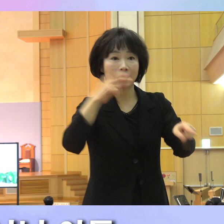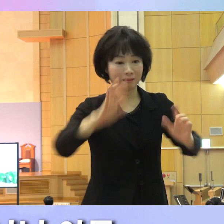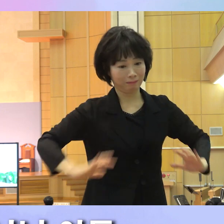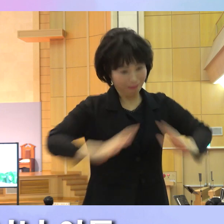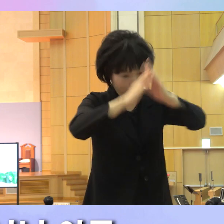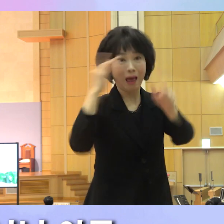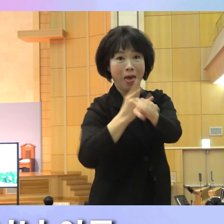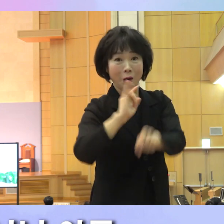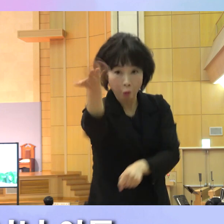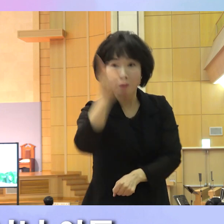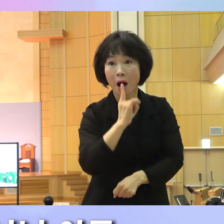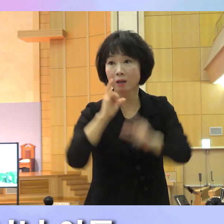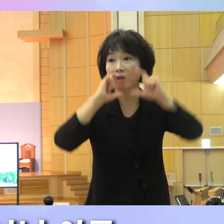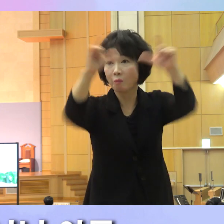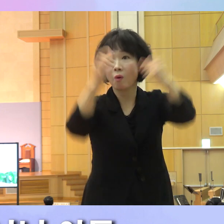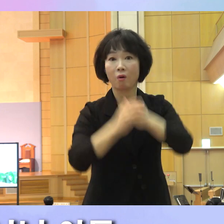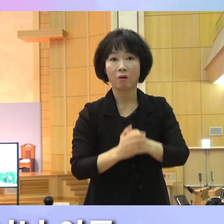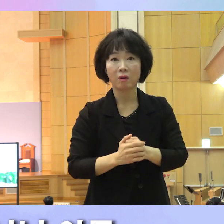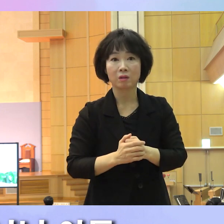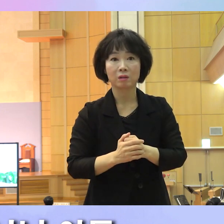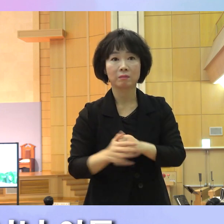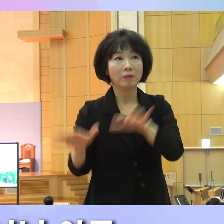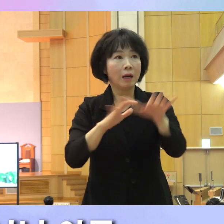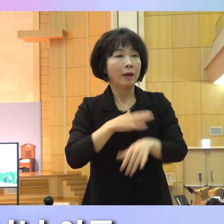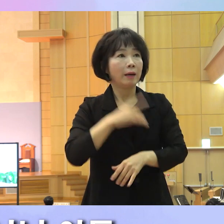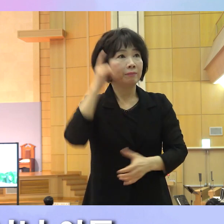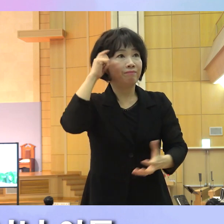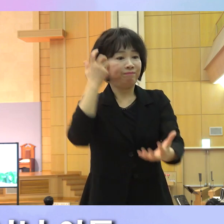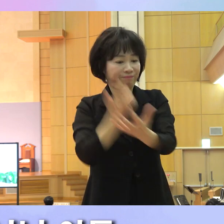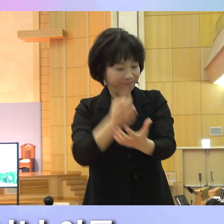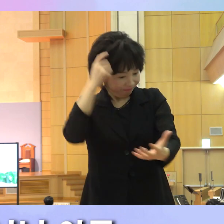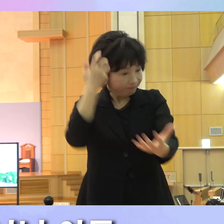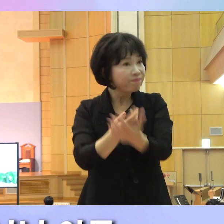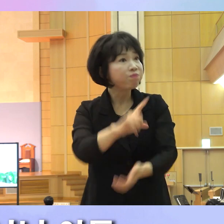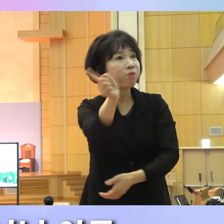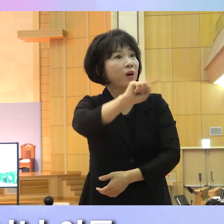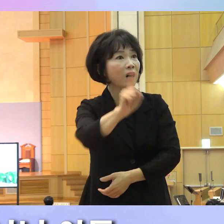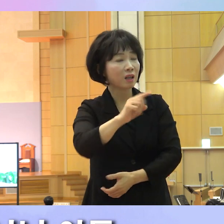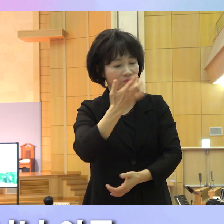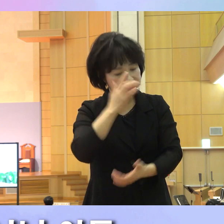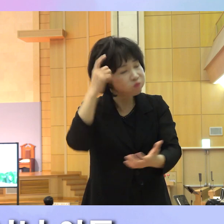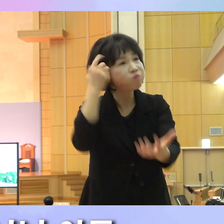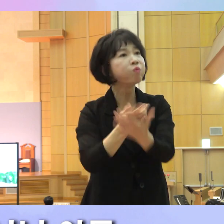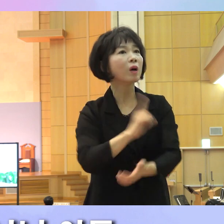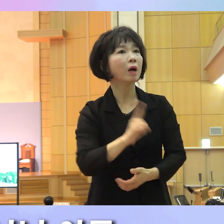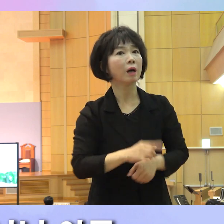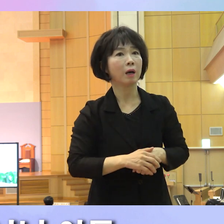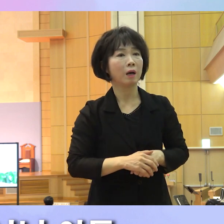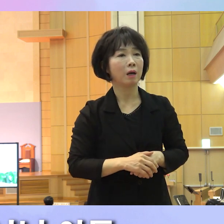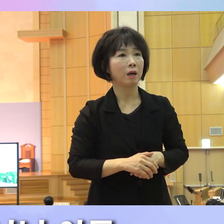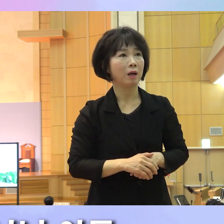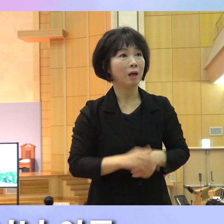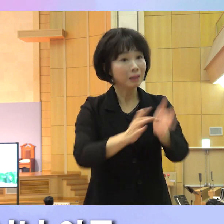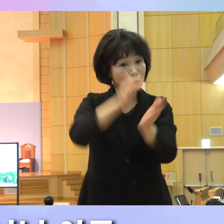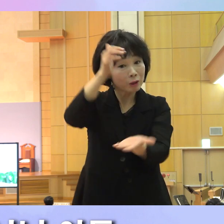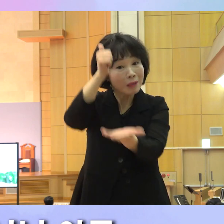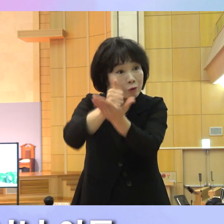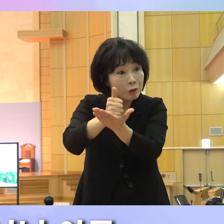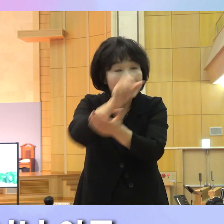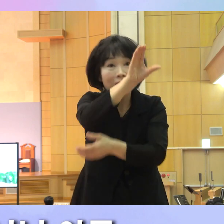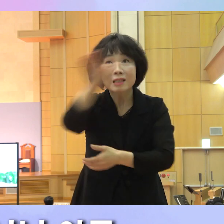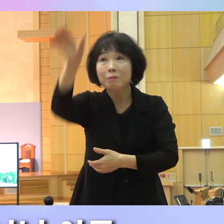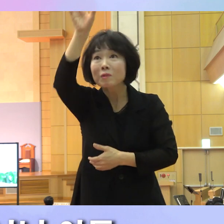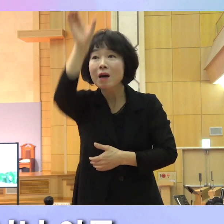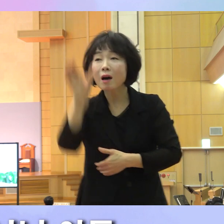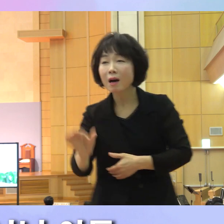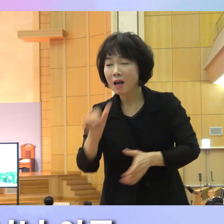지으리라. 사람들이 황당하지요. 근데 나중에 예수님이 십자가에 죽었다가 3일